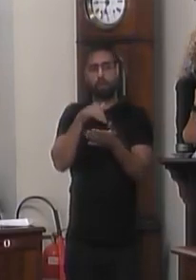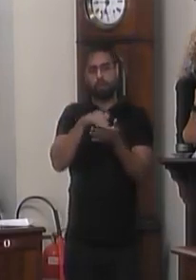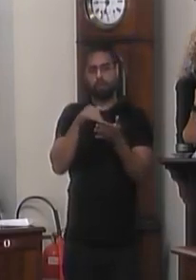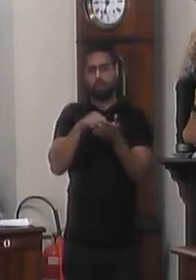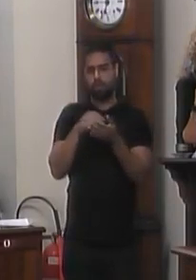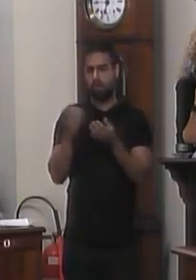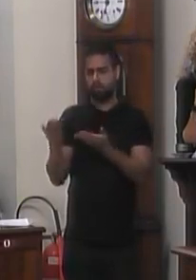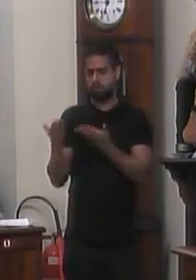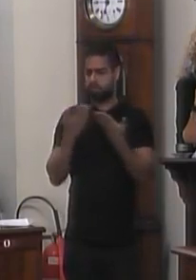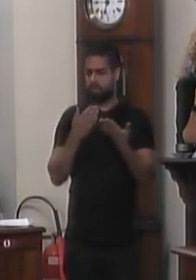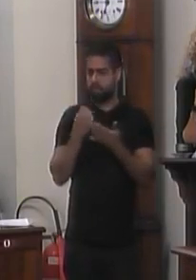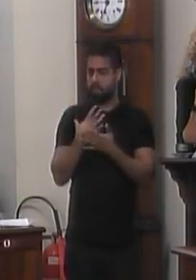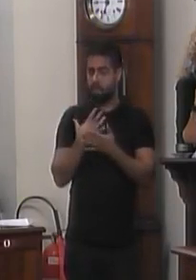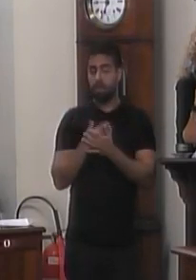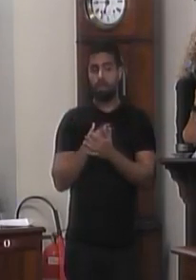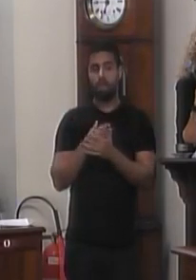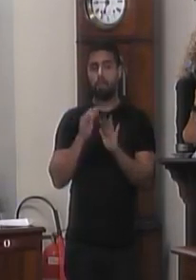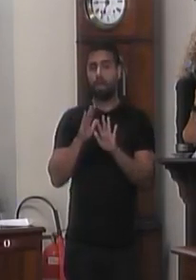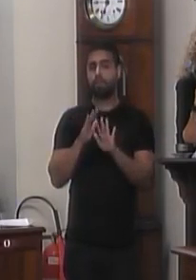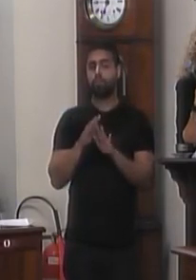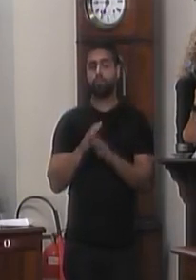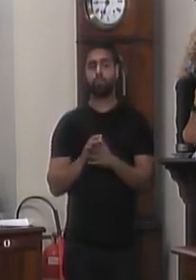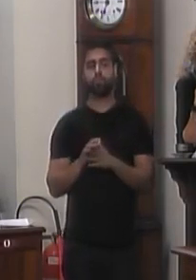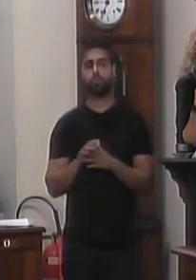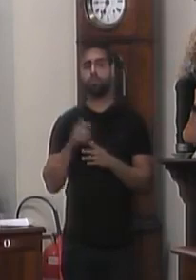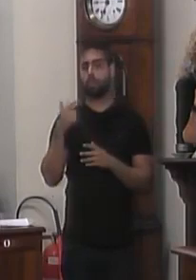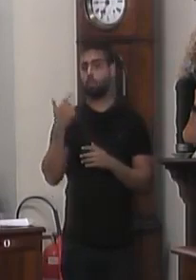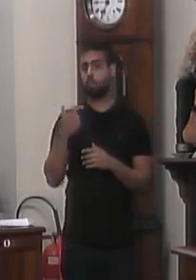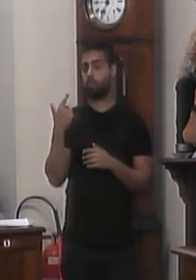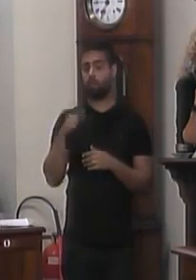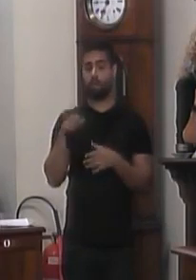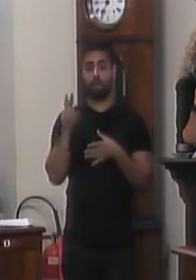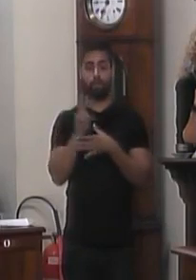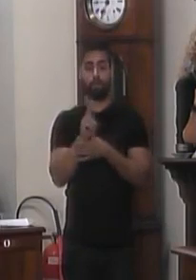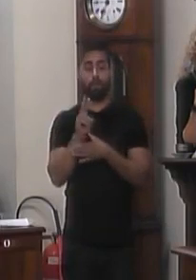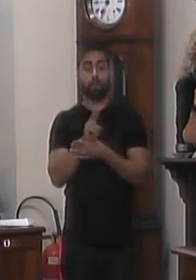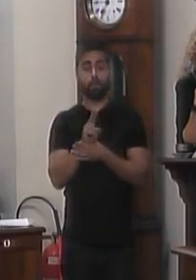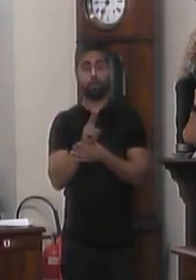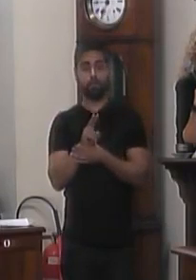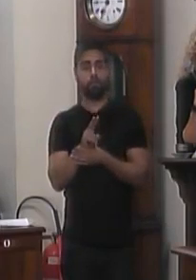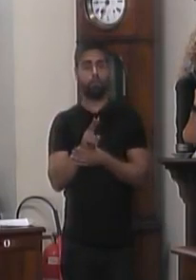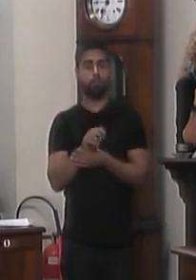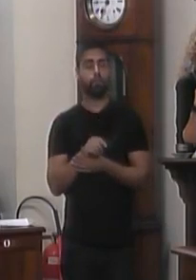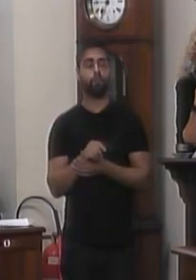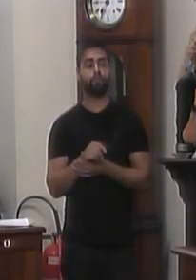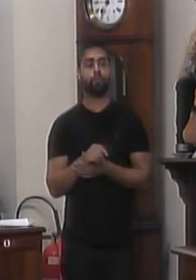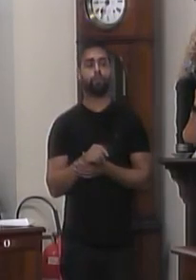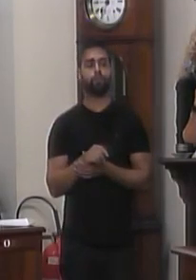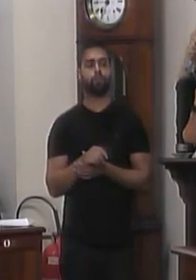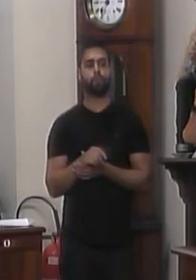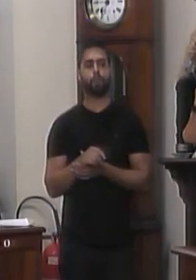bem, mas assim, não existe na rede de Valença ainda